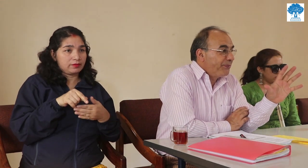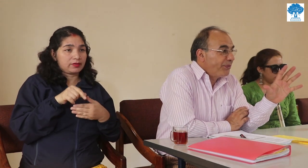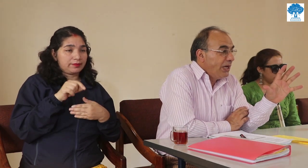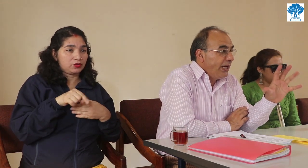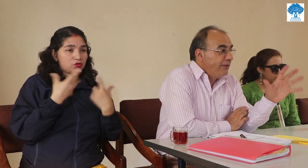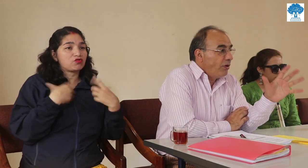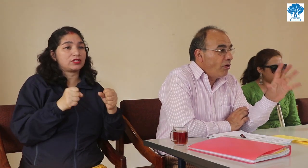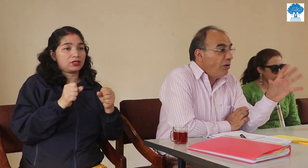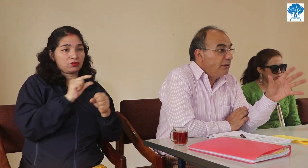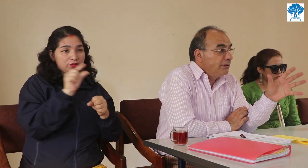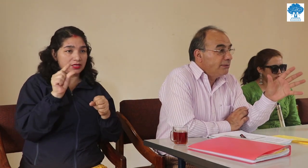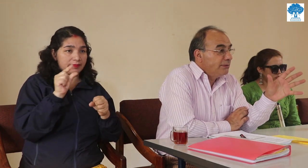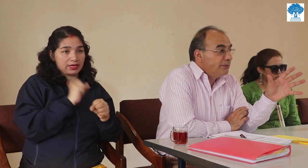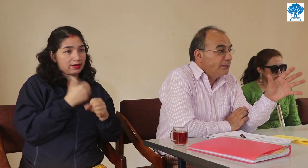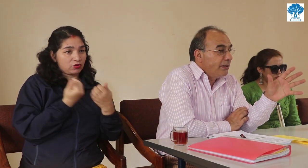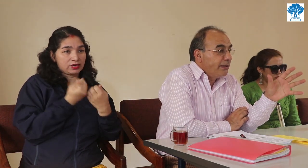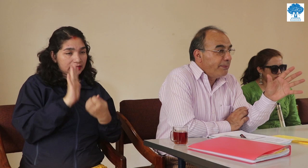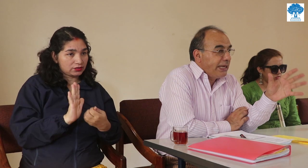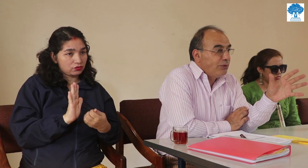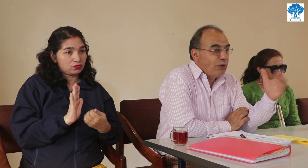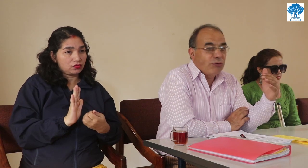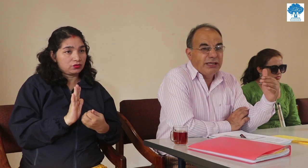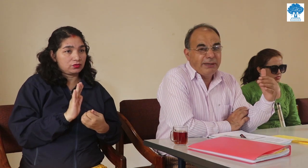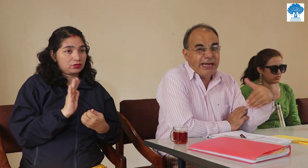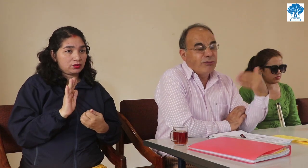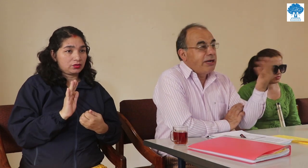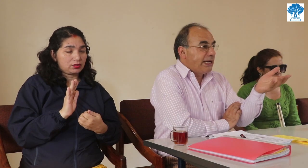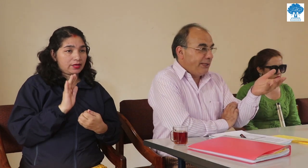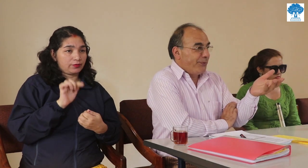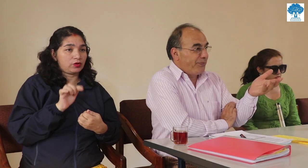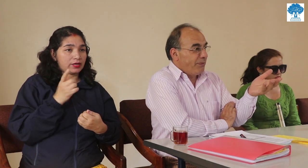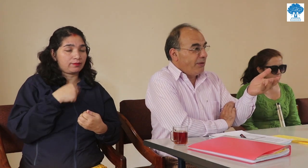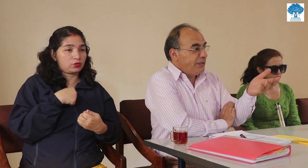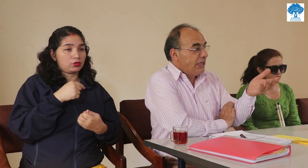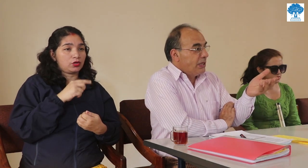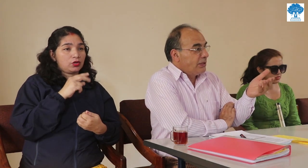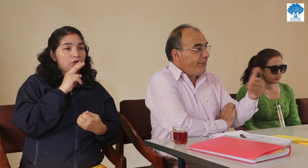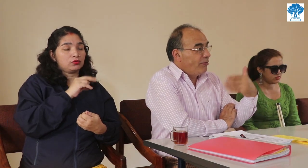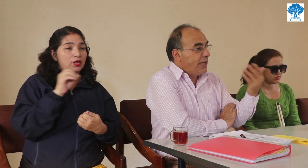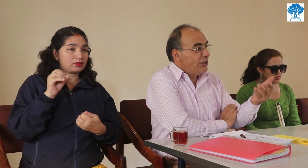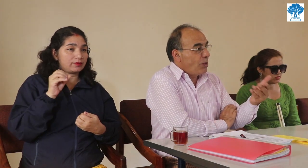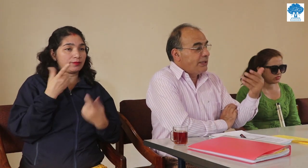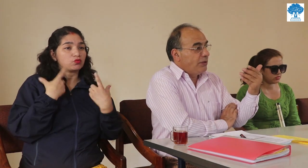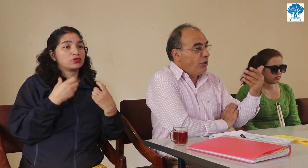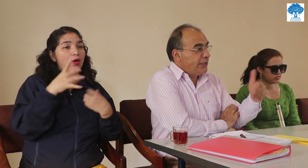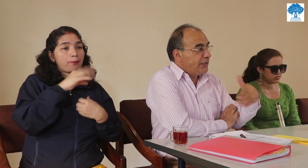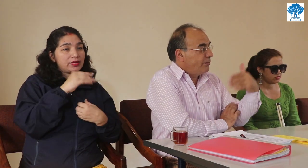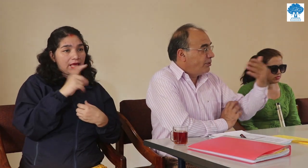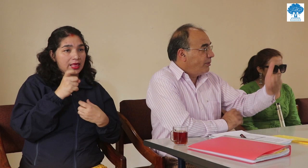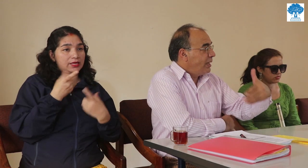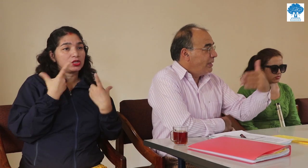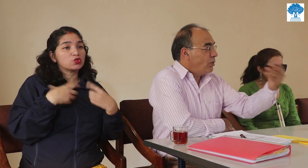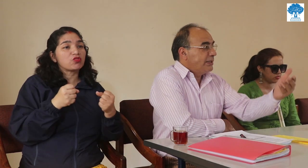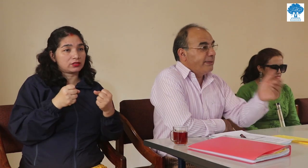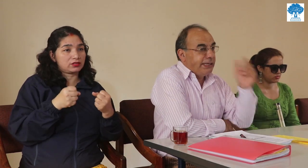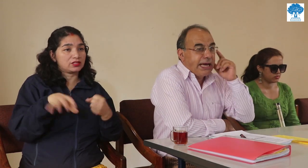थियौँ. हेल्थ फर अल बाई 2000 भन्ने हाम्रो नारा थियो. भनेपछि सबैको लागि स्वास्थ्य, 2000